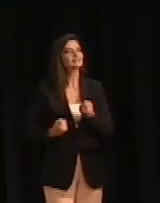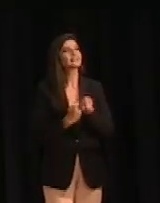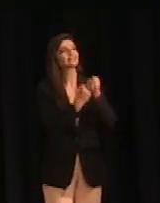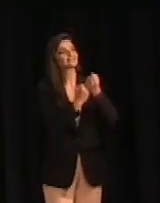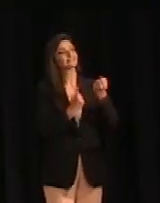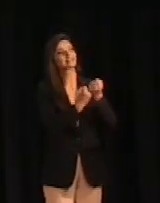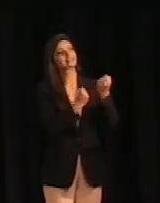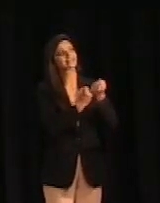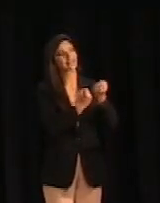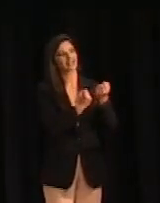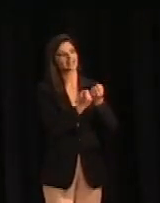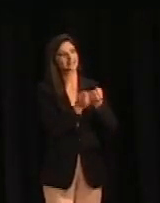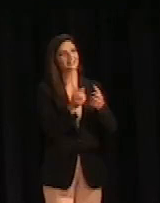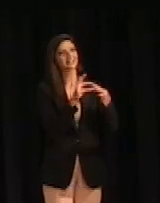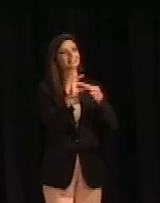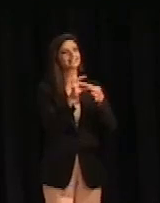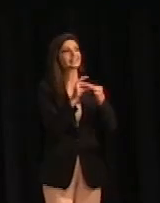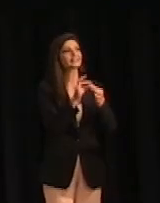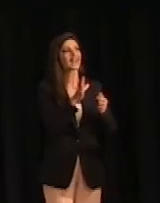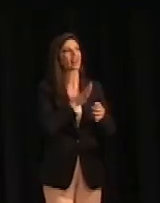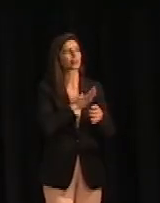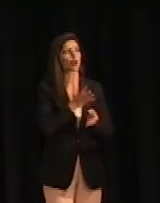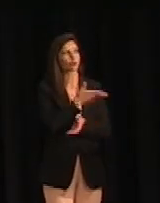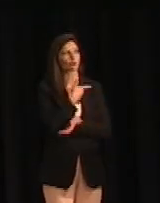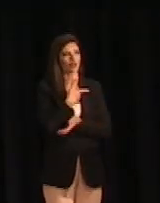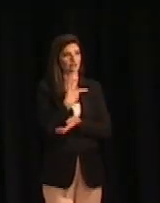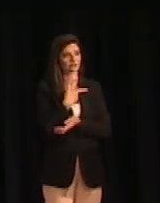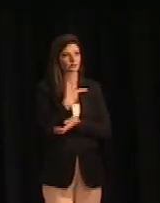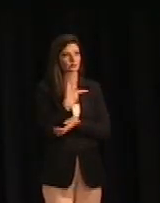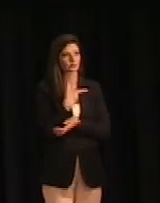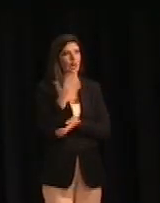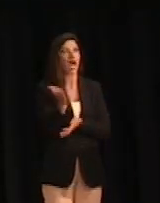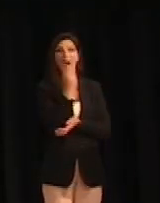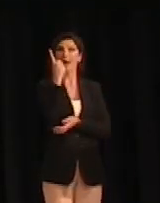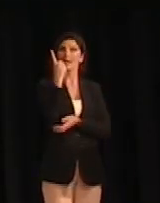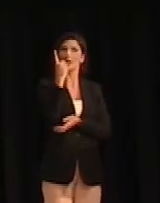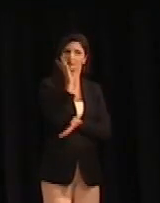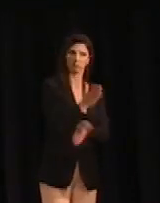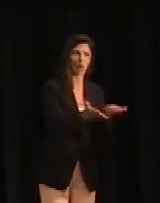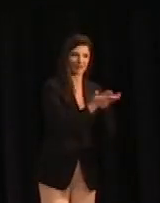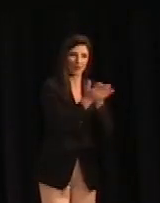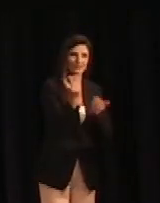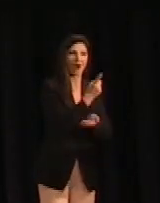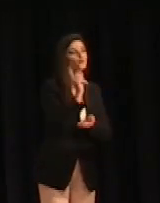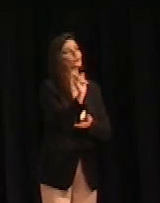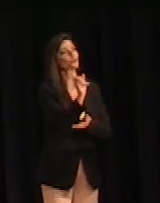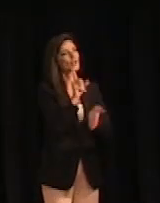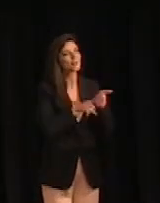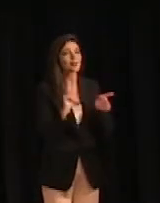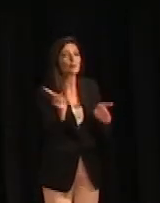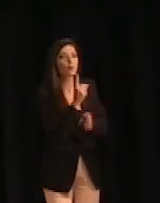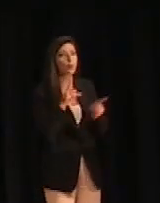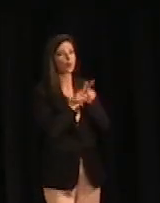ενός αγαθού σκοπού, γιατί κανένα χελιδόνι από μόνο του δεν φέρνει την άνοιξη.